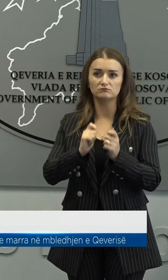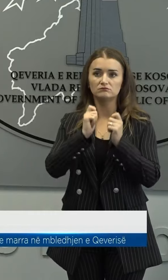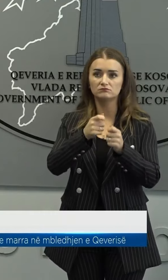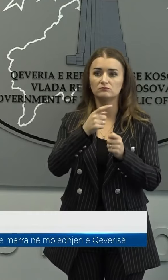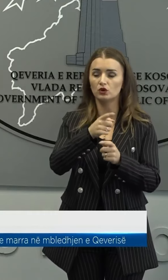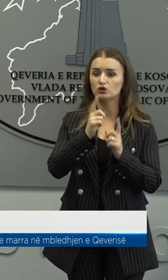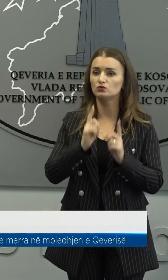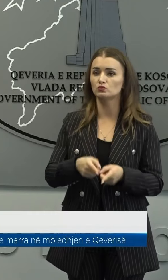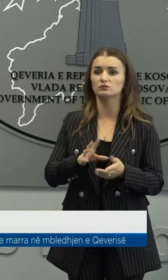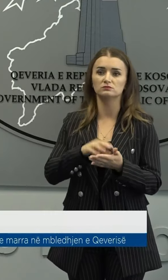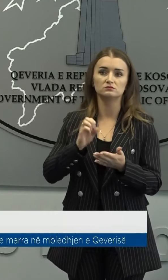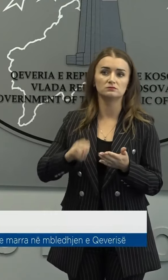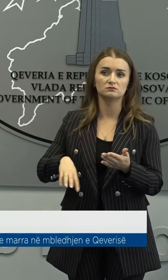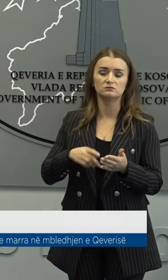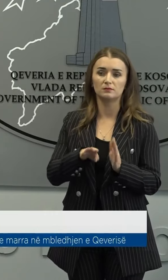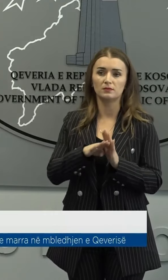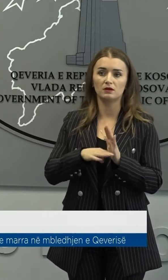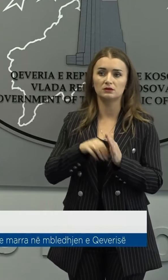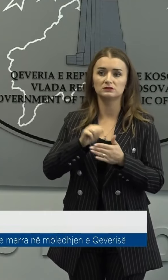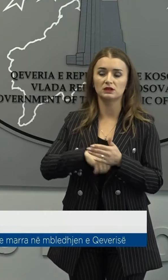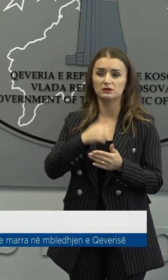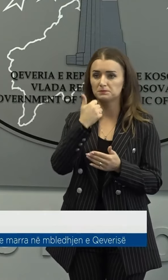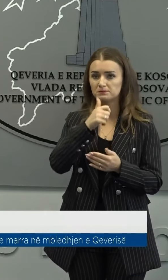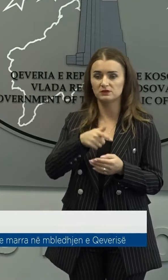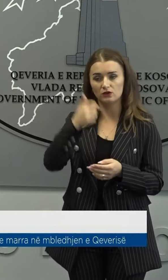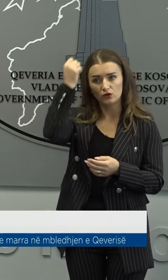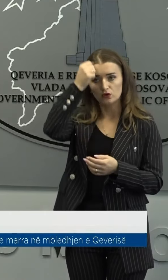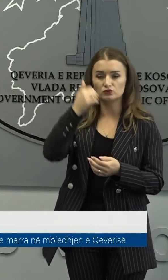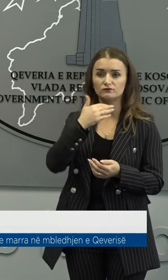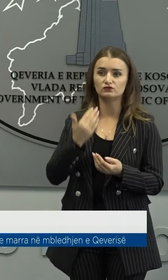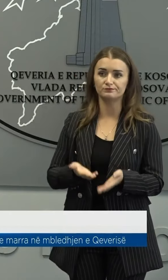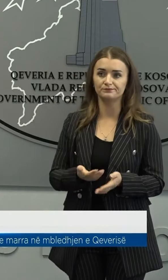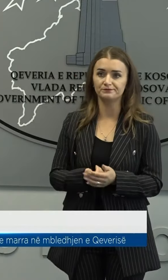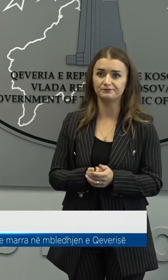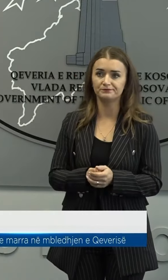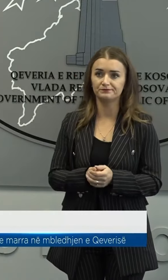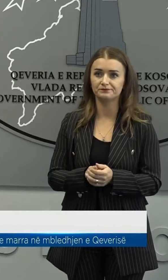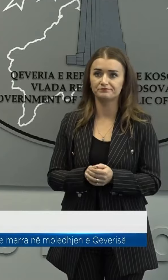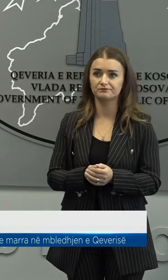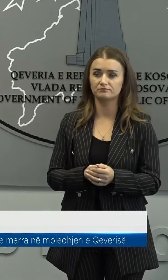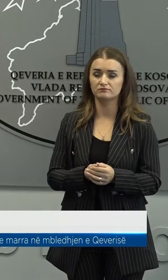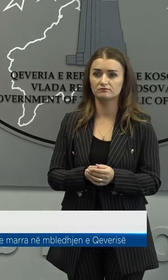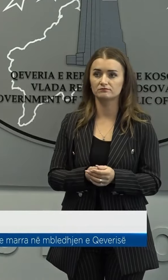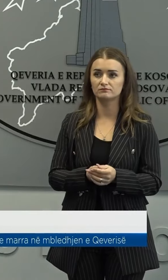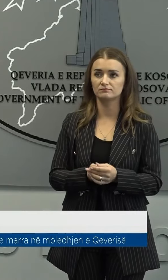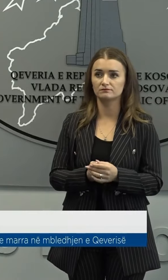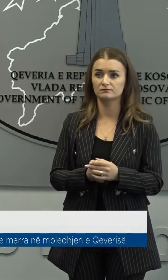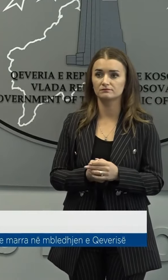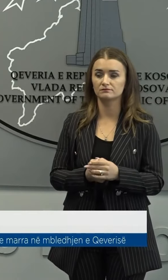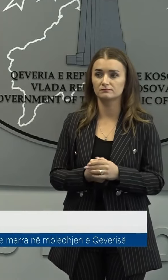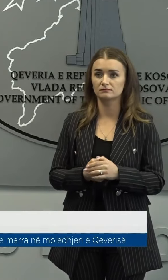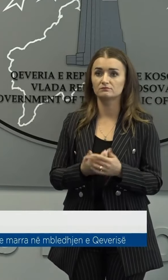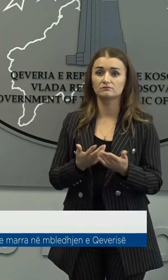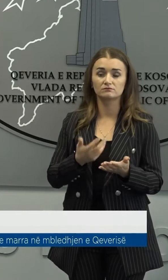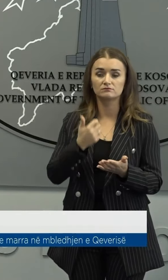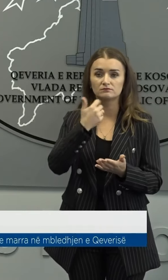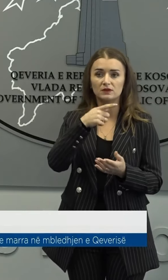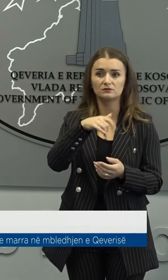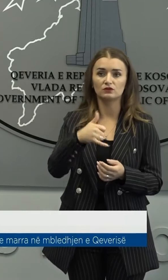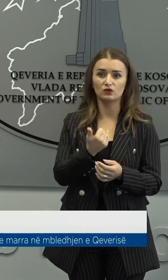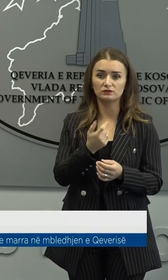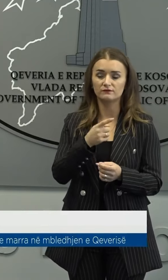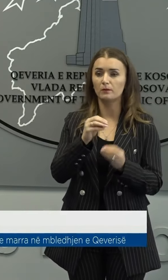në largim e sipër mund t'ua konfirmoj këtë çfarë po them unë, se është ai i cili ka